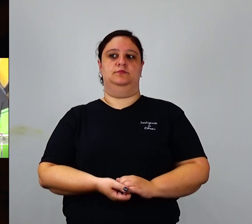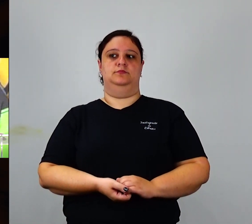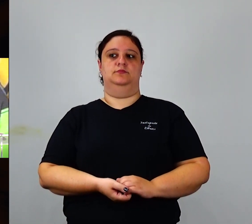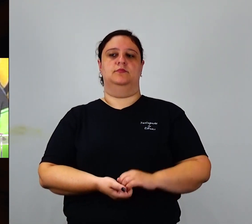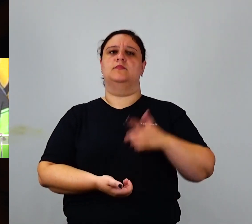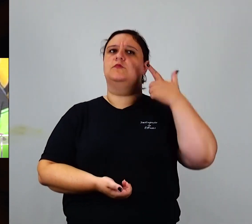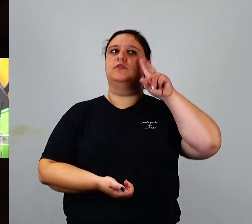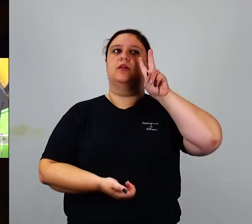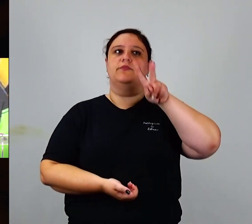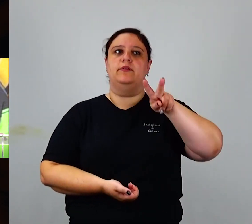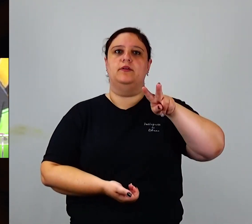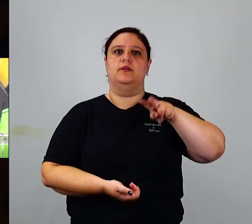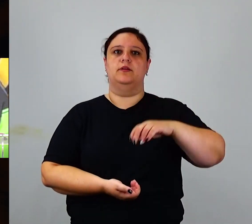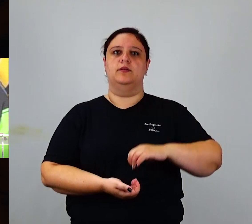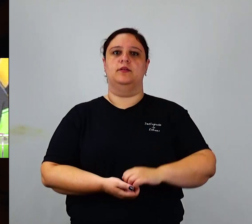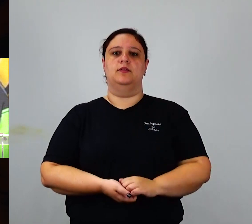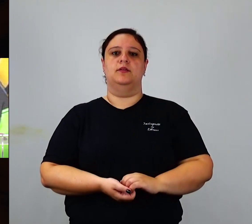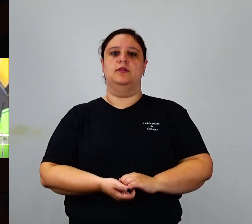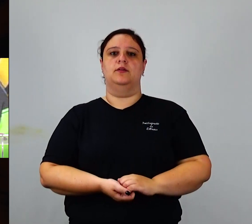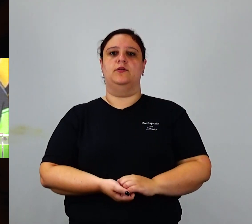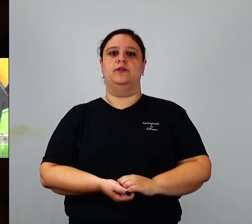Dá para ver?